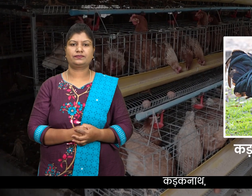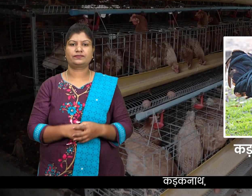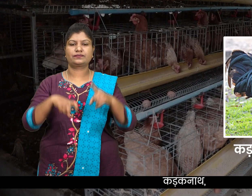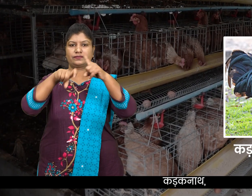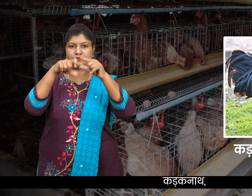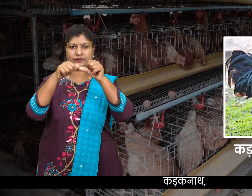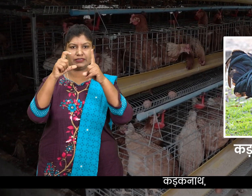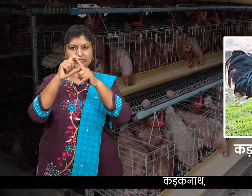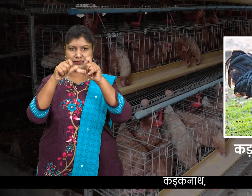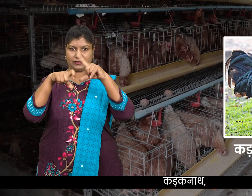खंडखनात,